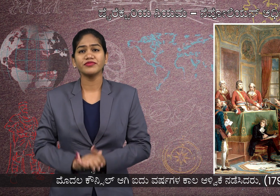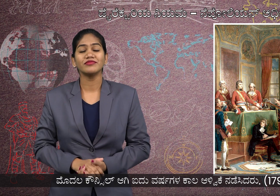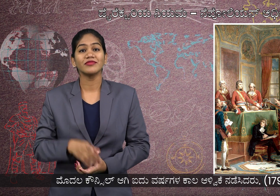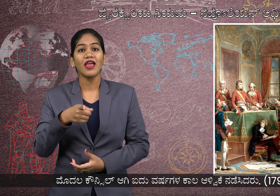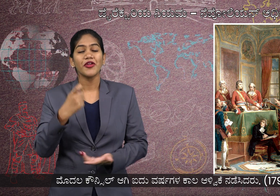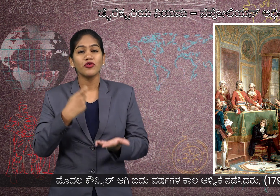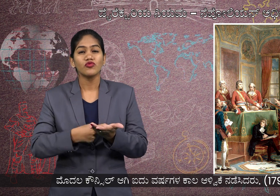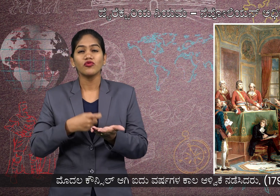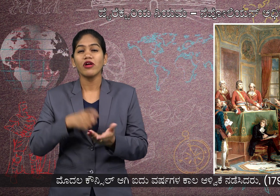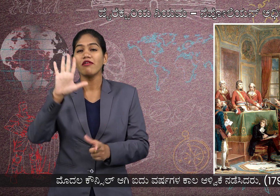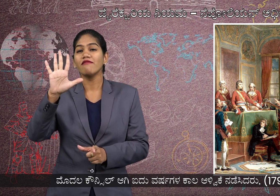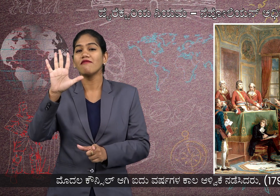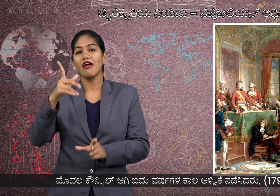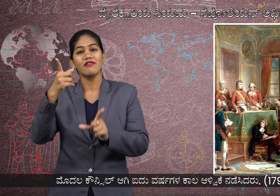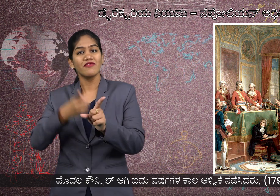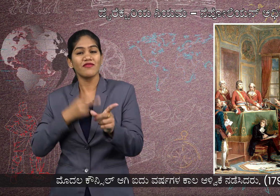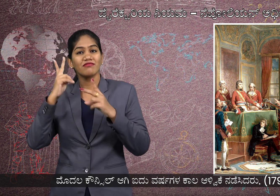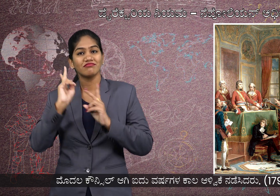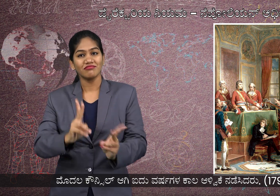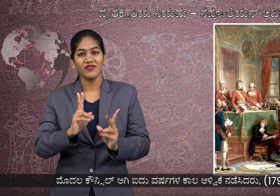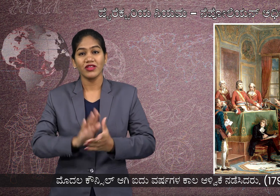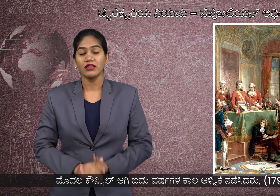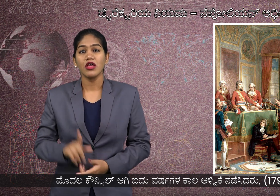ಆಗಿ 5 ವರ್ಷಗಳ ಕಾಲ ಆಳ್ವಿಕೆ ನಡೆಸಿದರು.